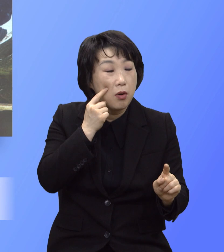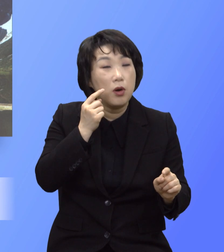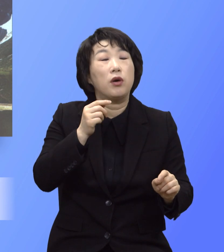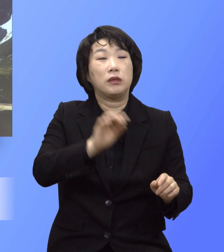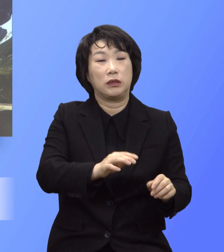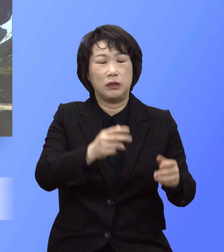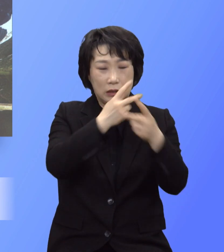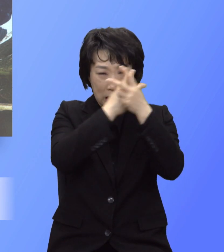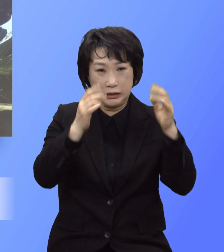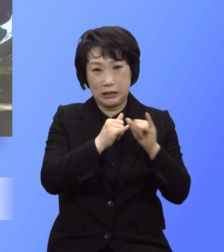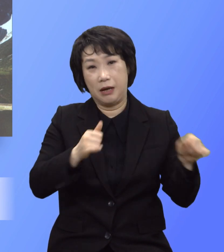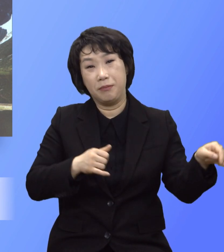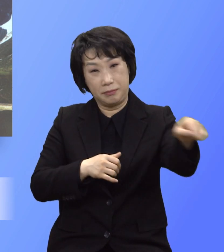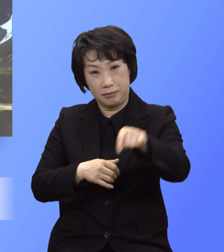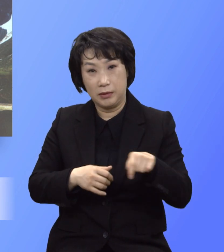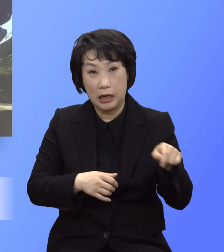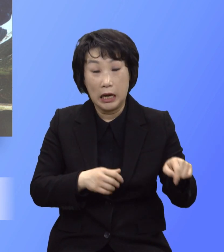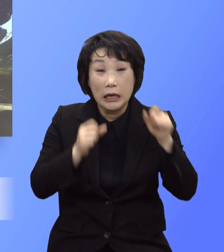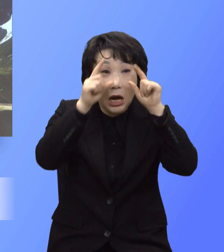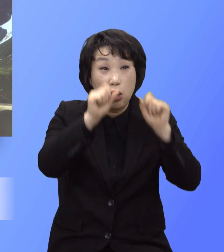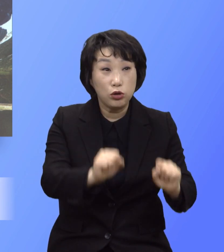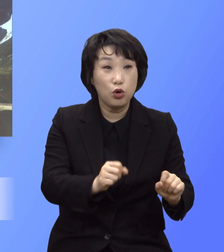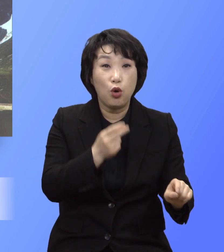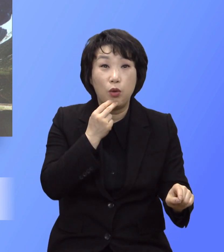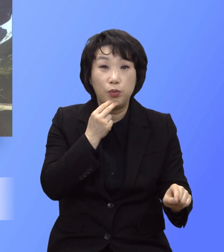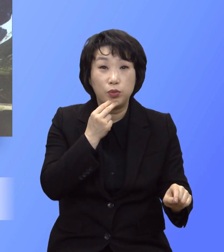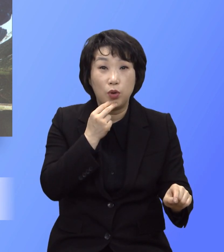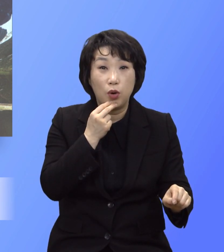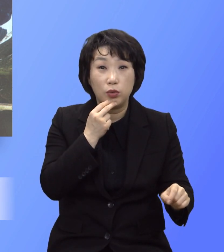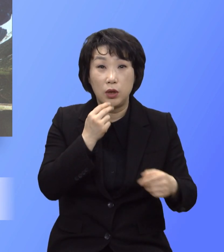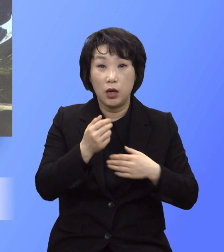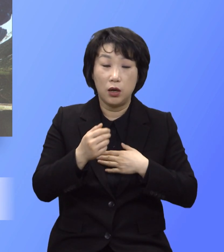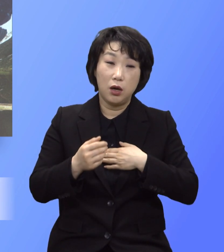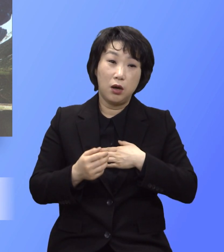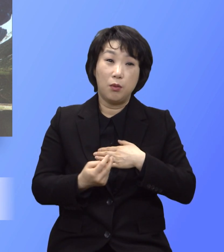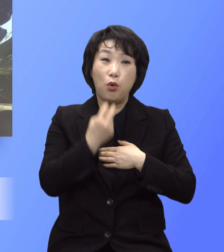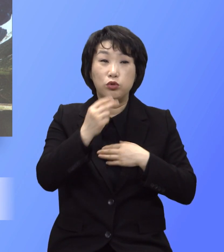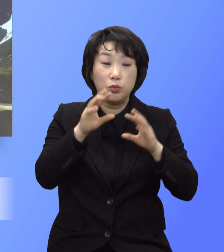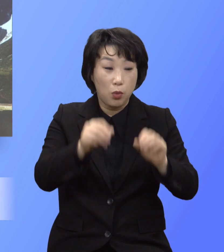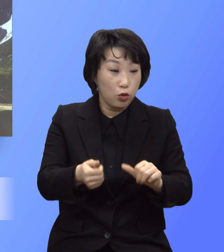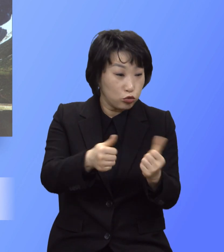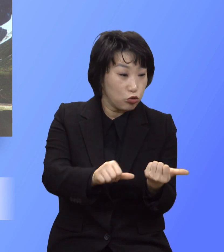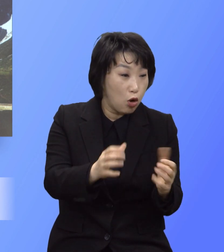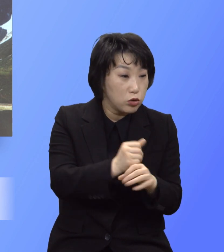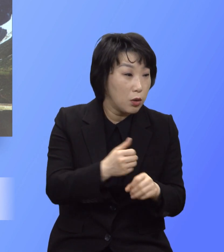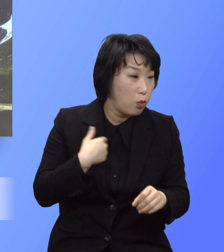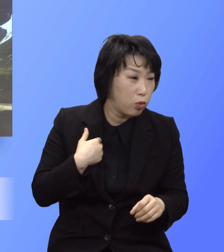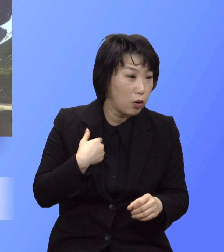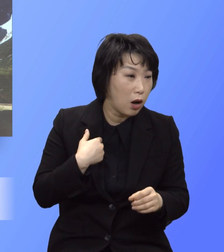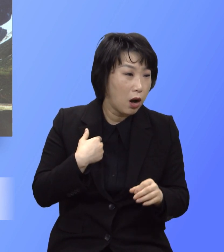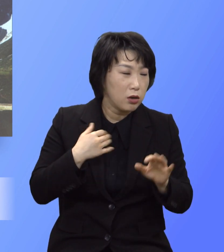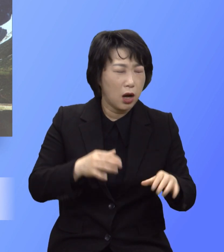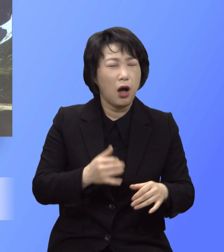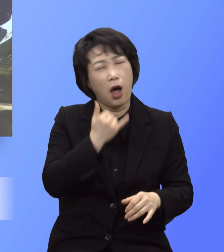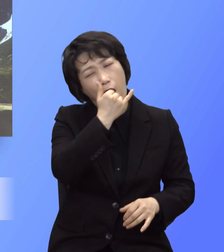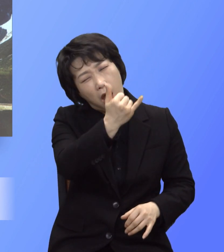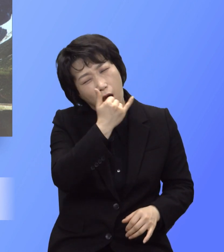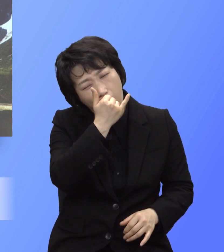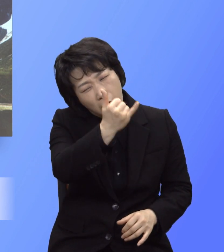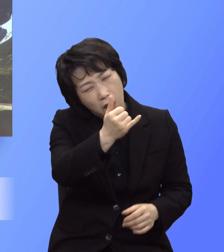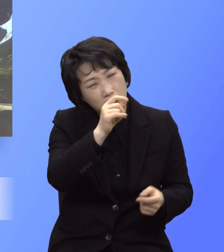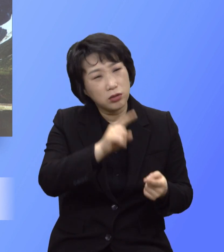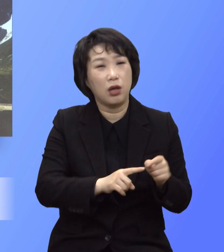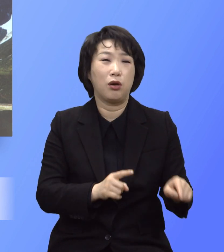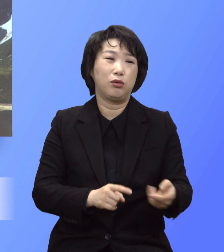영적으로 깨어있지 못하니까 내 목숨이 언제 끝날지 모르고 그냥 깊은 잠 들어있는